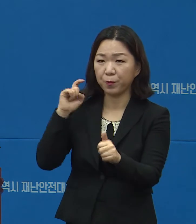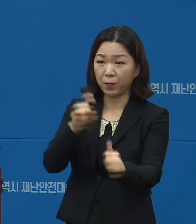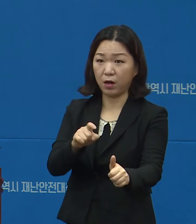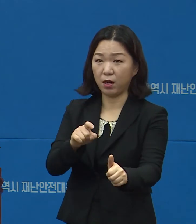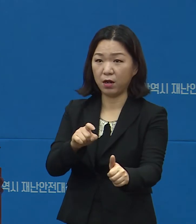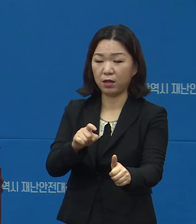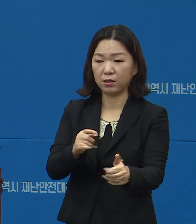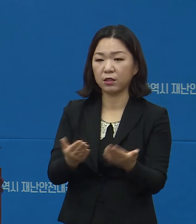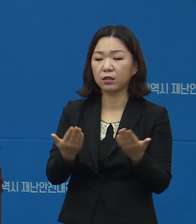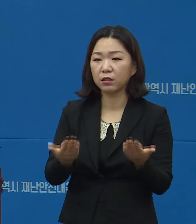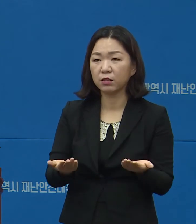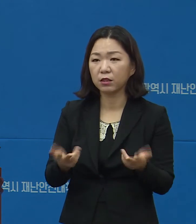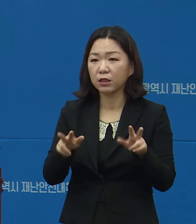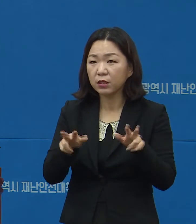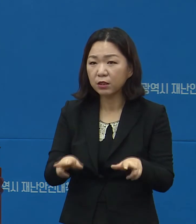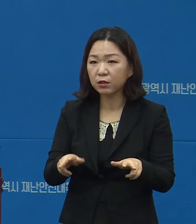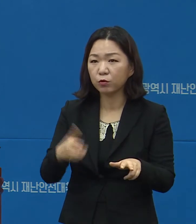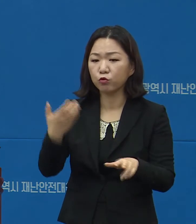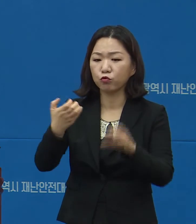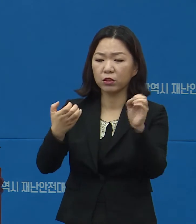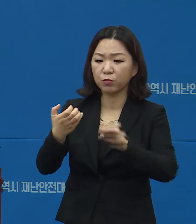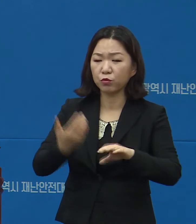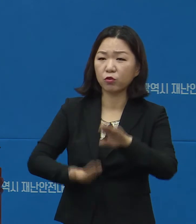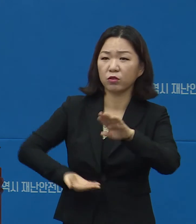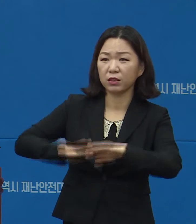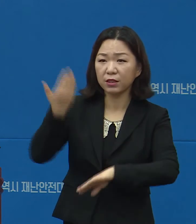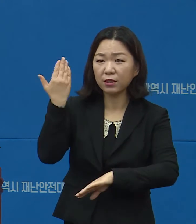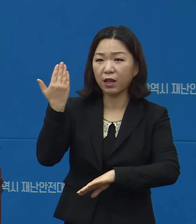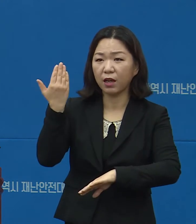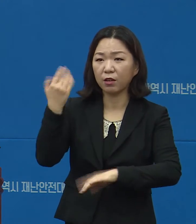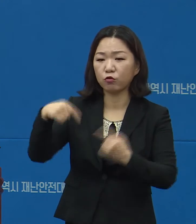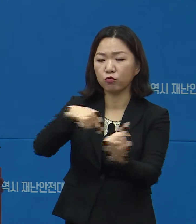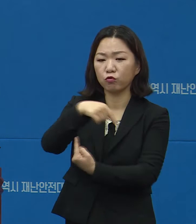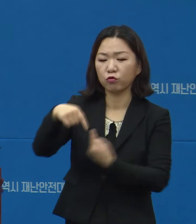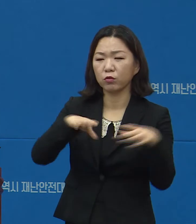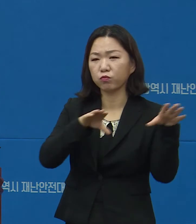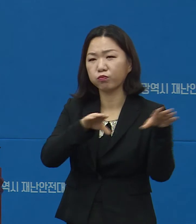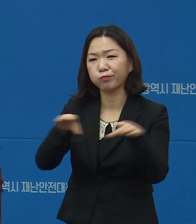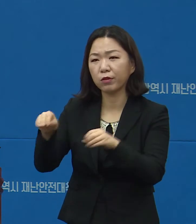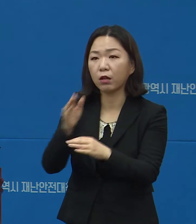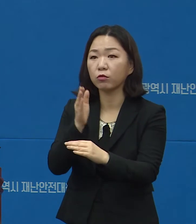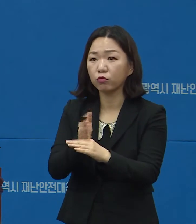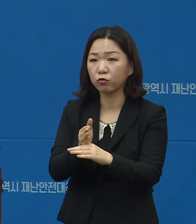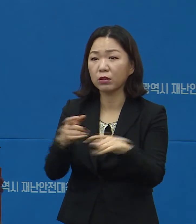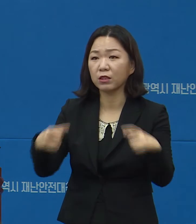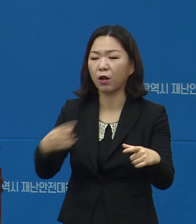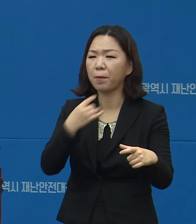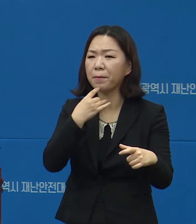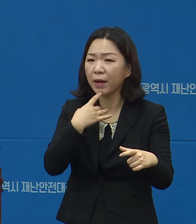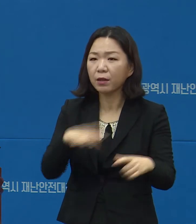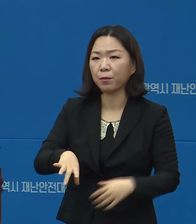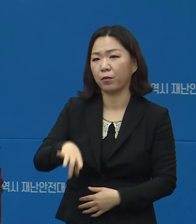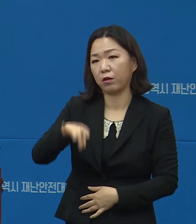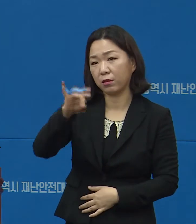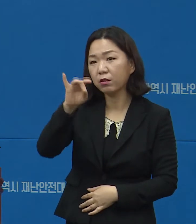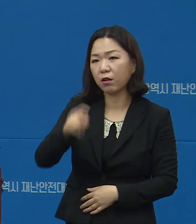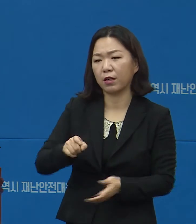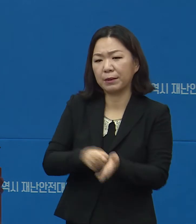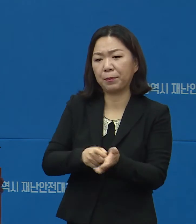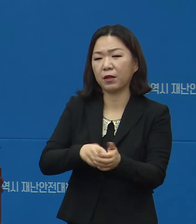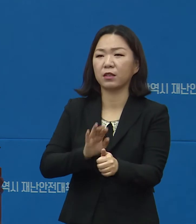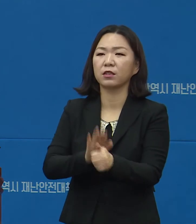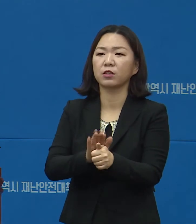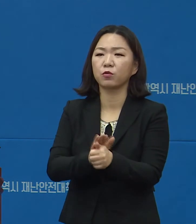산업의 90% 이상이 지금 올스톱되어 있는 이런 지역만이라도 우선은 긴급하게 지원을